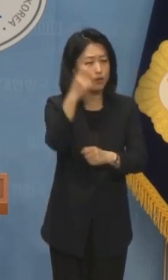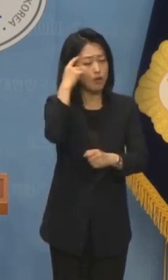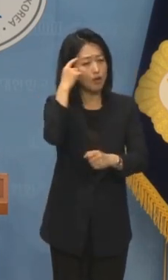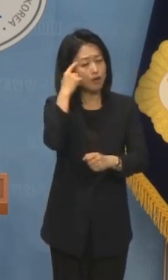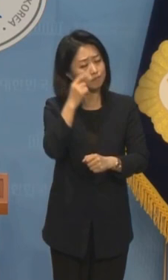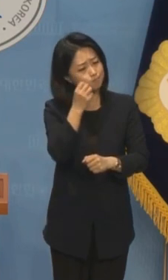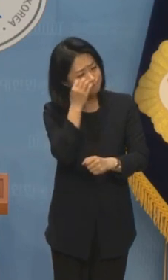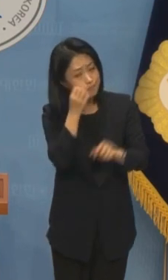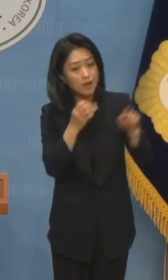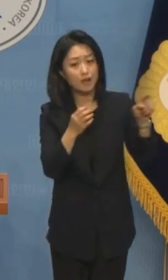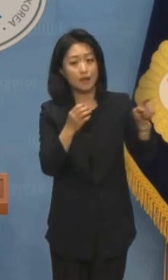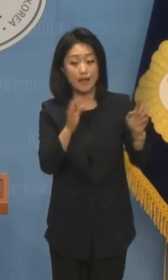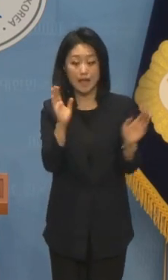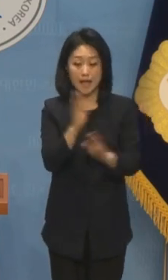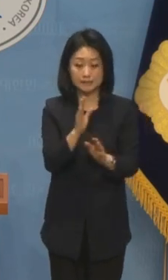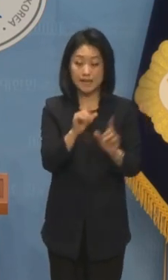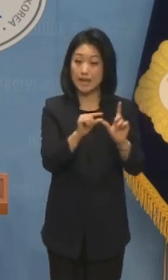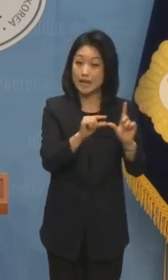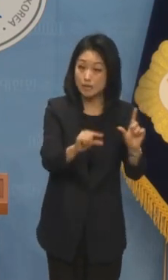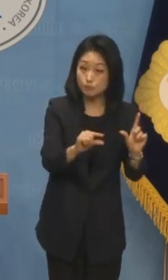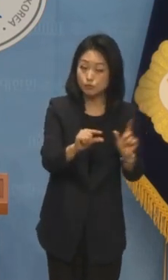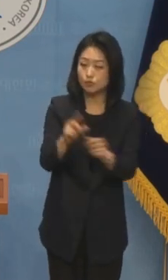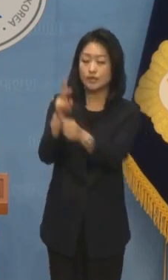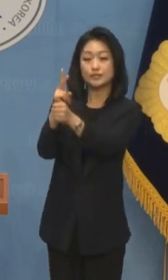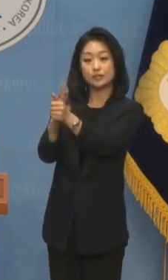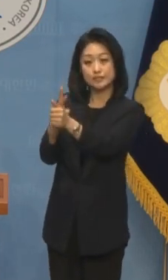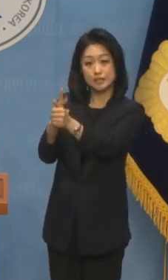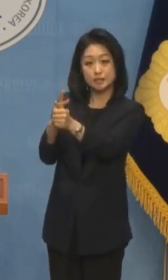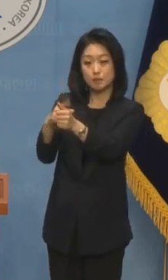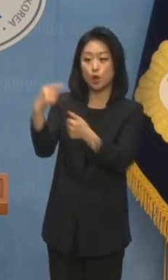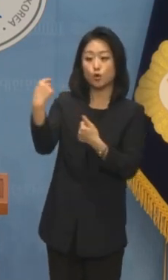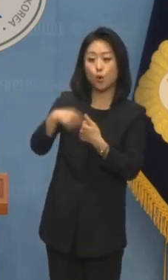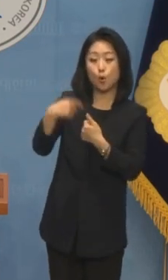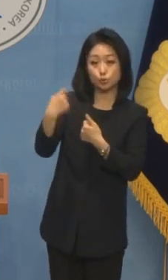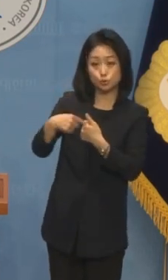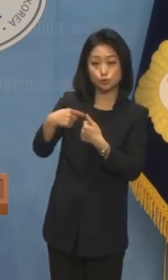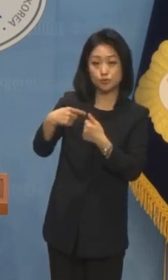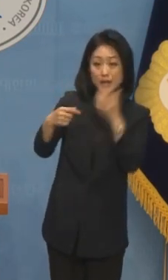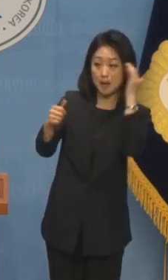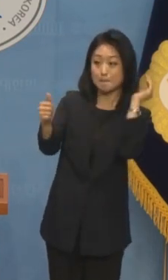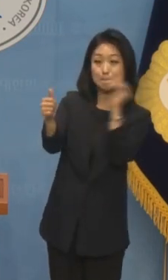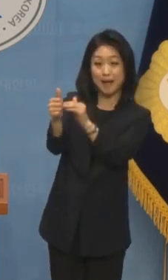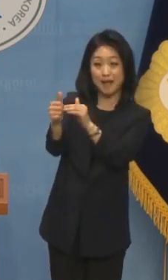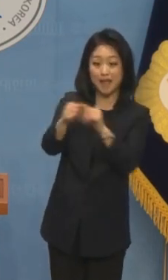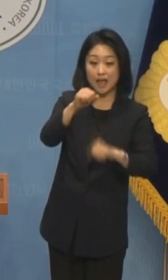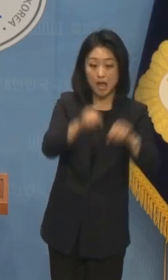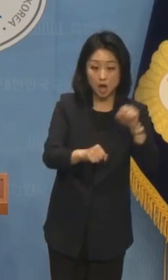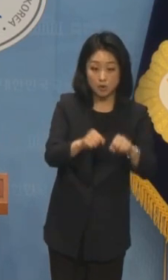있습니까? 일부 학생들이 교사의 정상적인 교육 활동을 방해하는